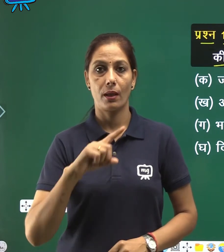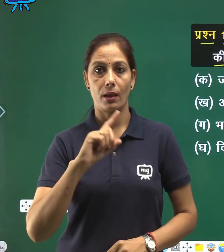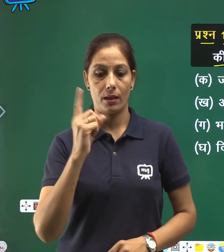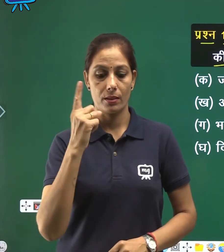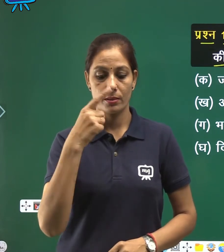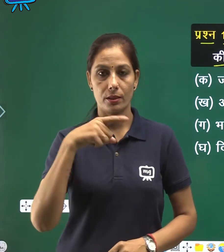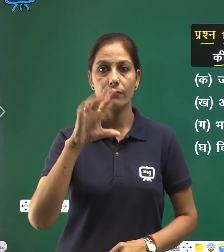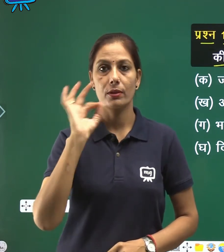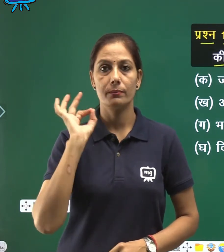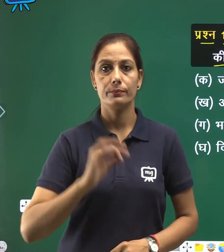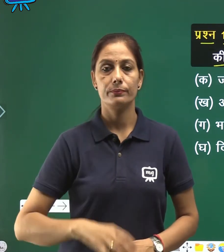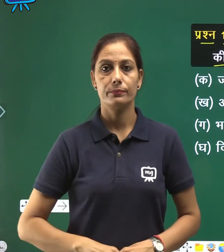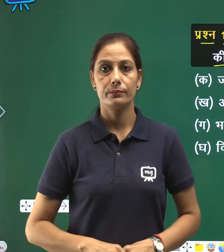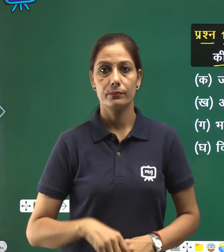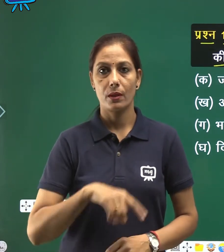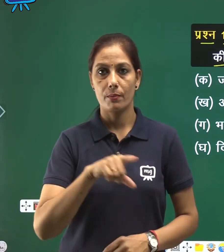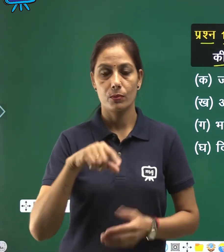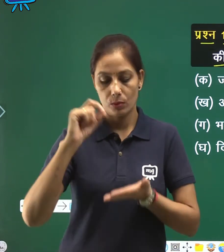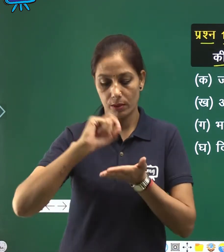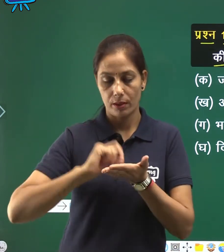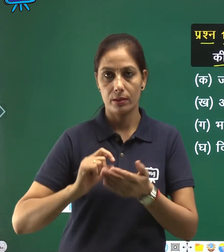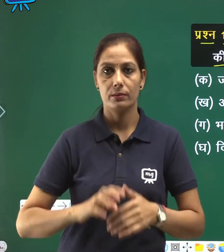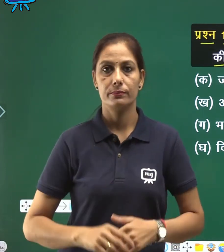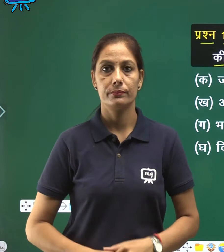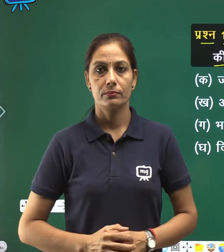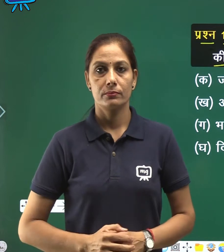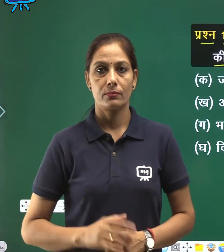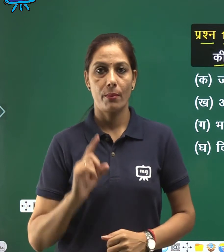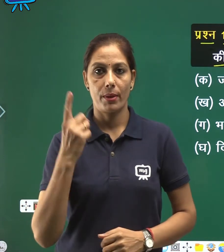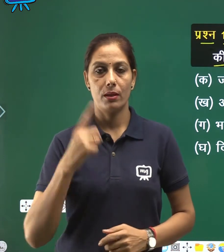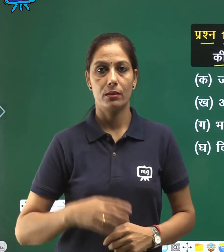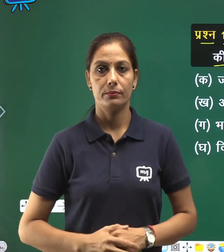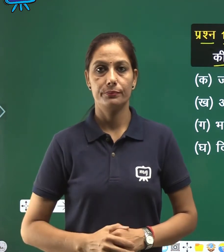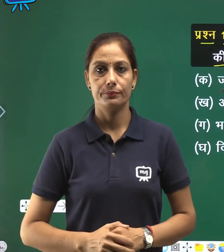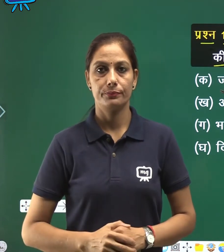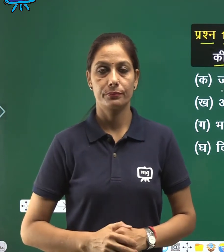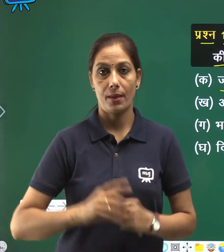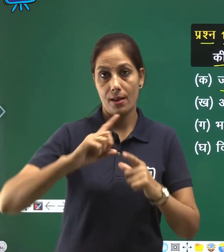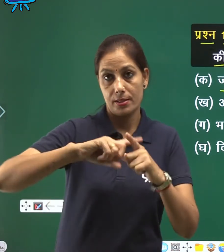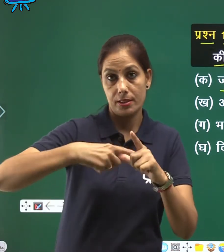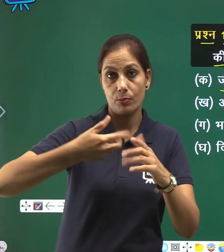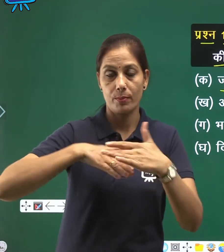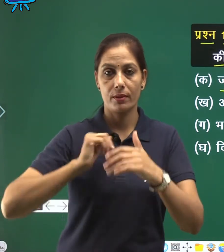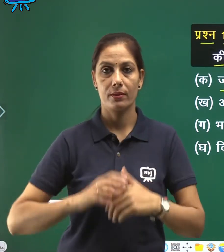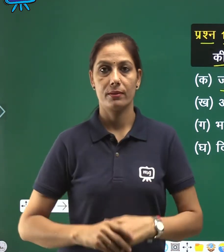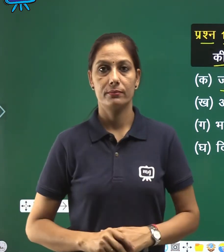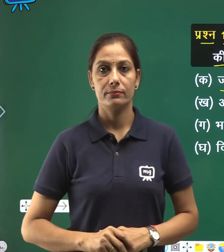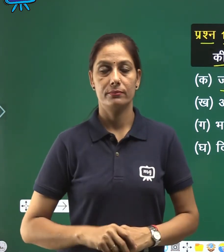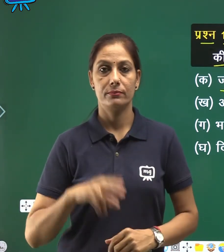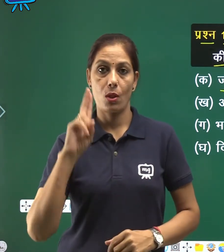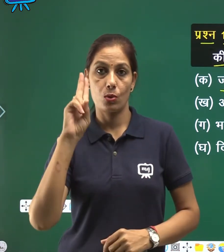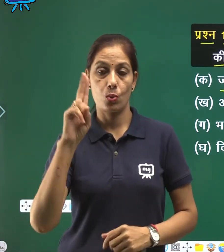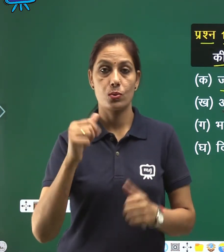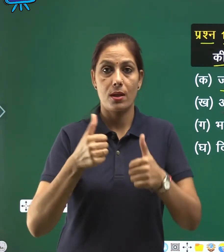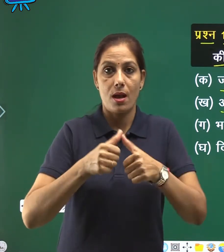सही विकल्प आपको लिखना है। पहला जयपुर,